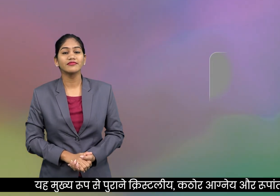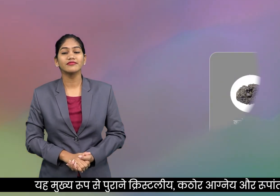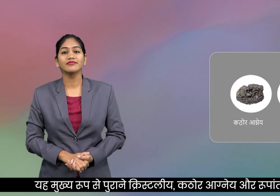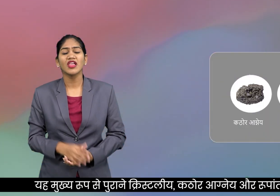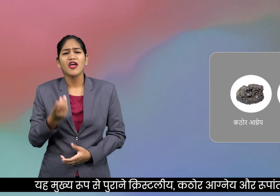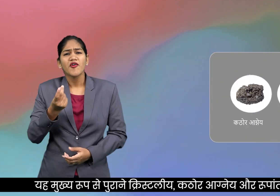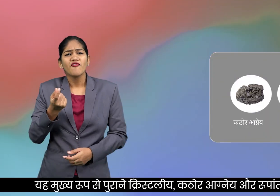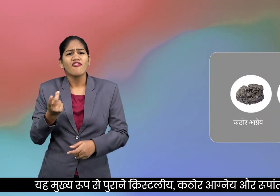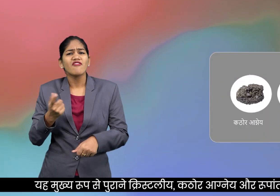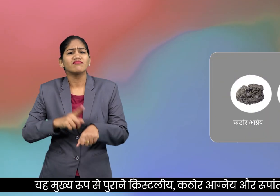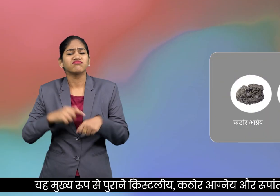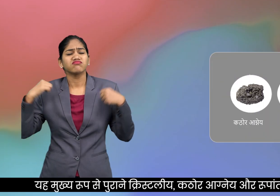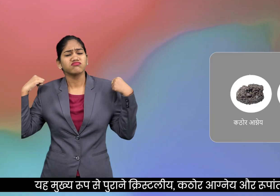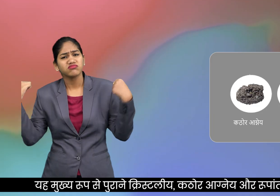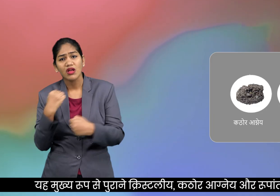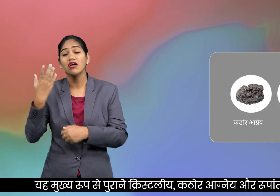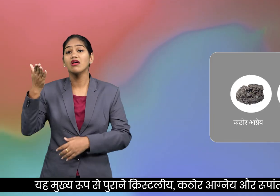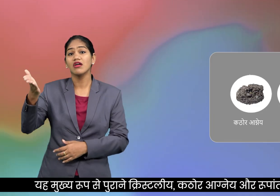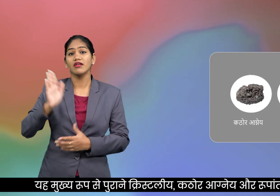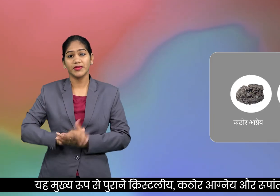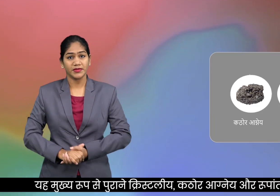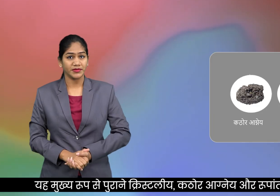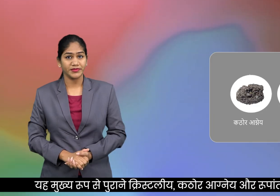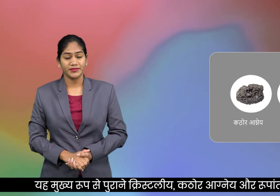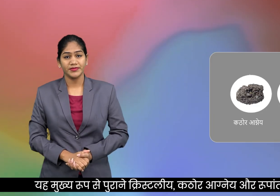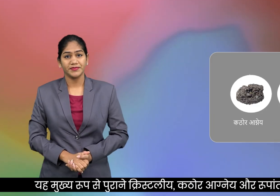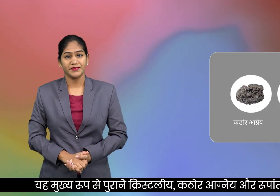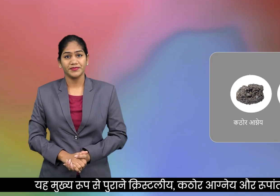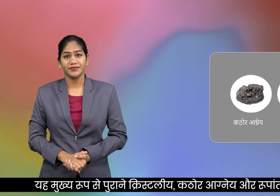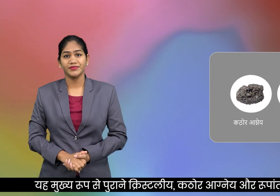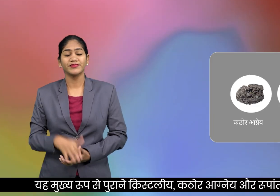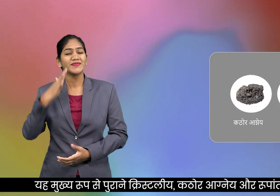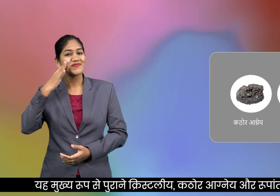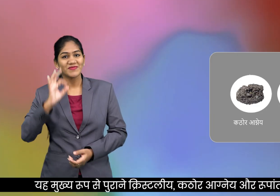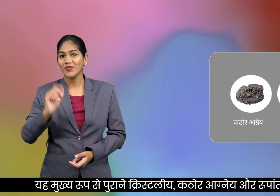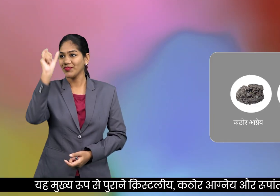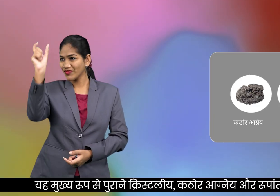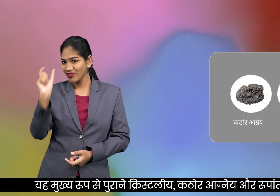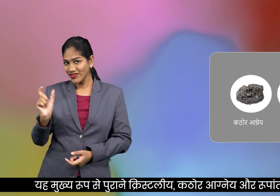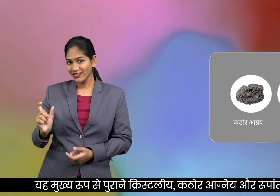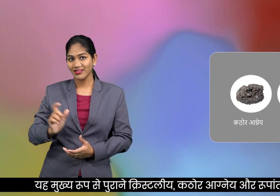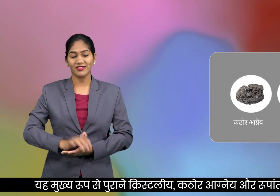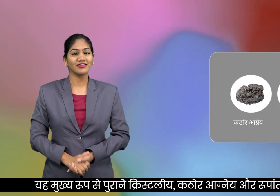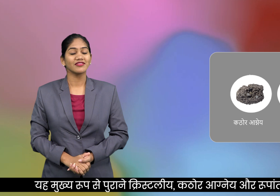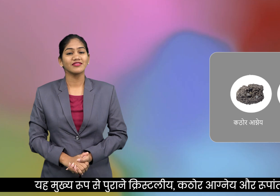यह मुख्य रूप से पुराने क्रिस्टलीय कठोर आग्नेय और रूपांतरित चट्टान से बना